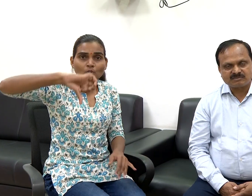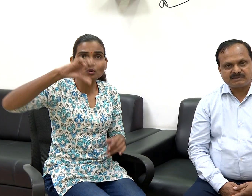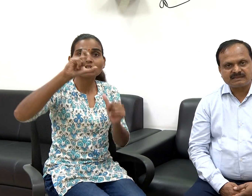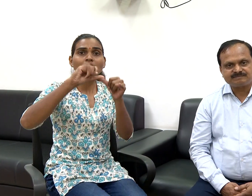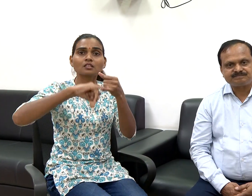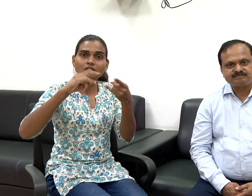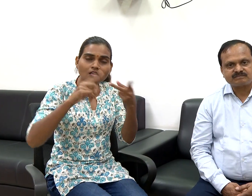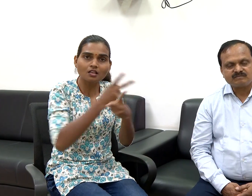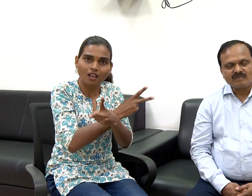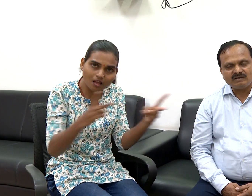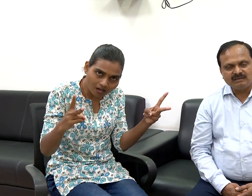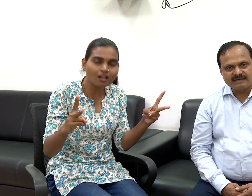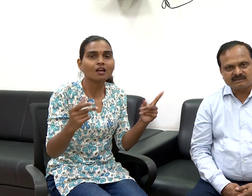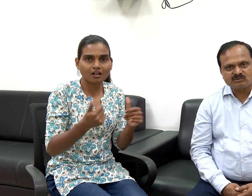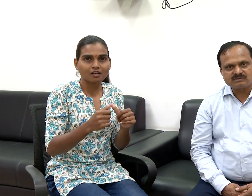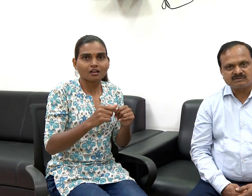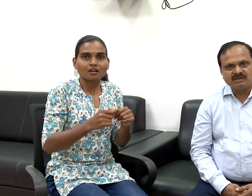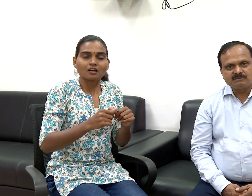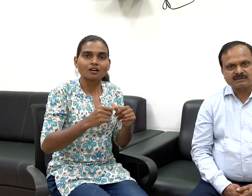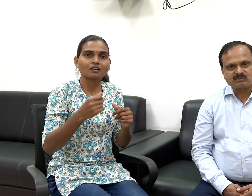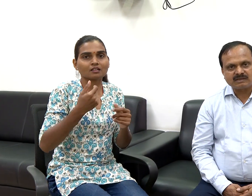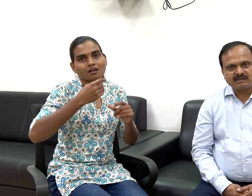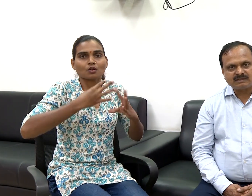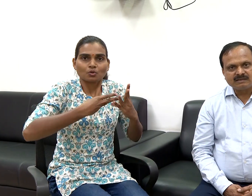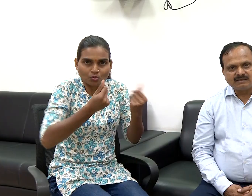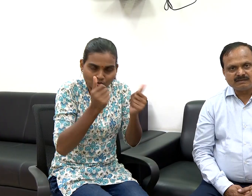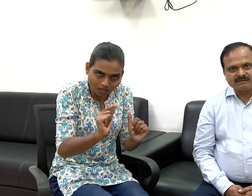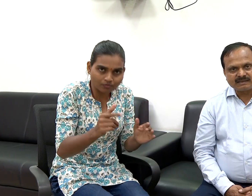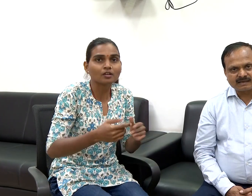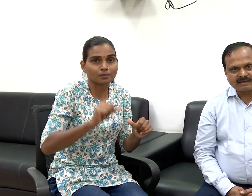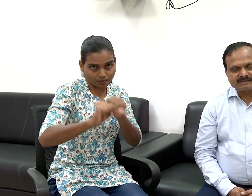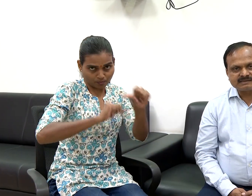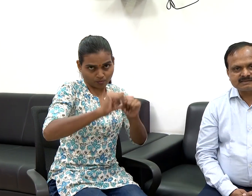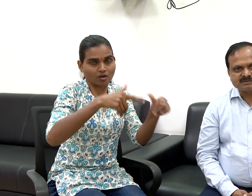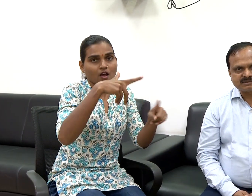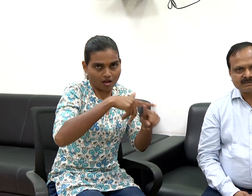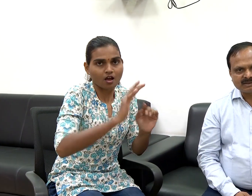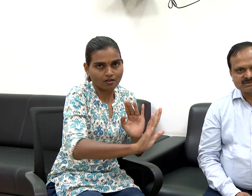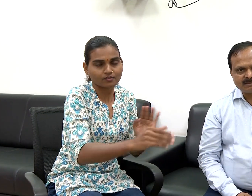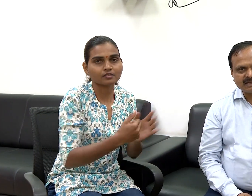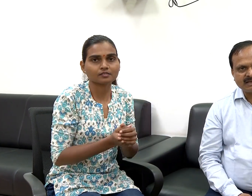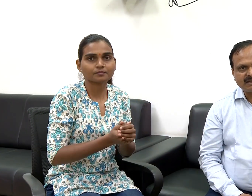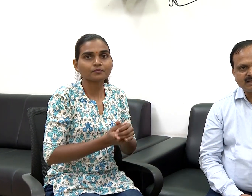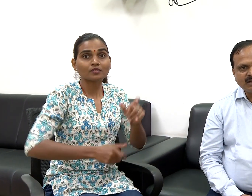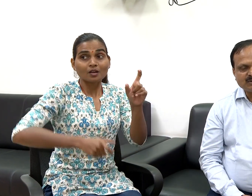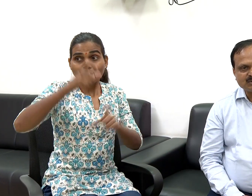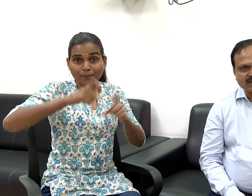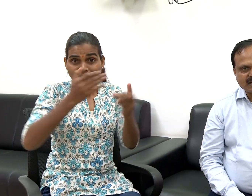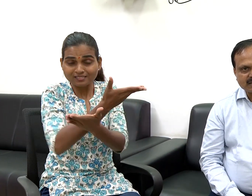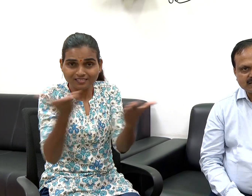हैं। दिव्यांगजनों को प्रश्नों का निराकरण आने से उनका बड़ा उत्साह बढ़ा है, उनको एक आशा